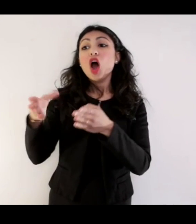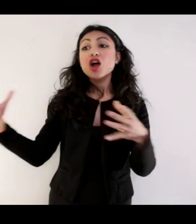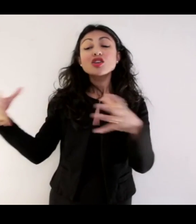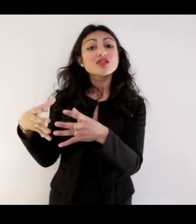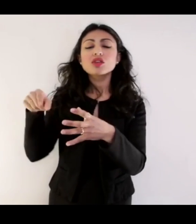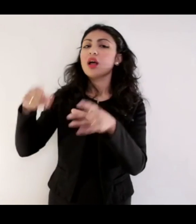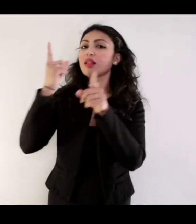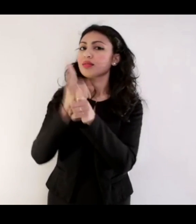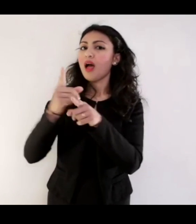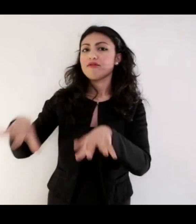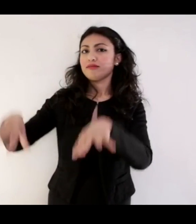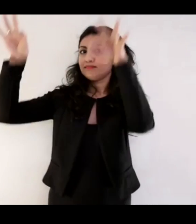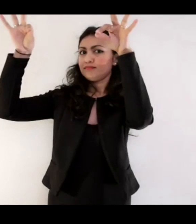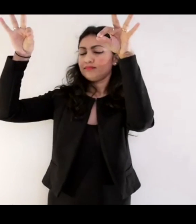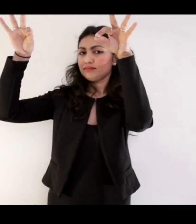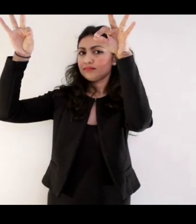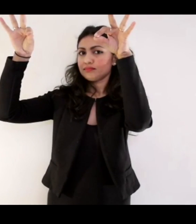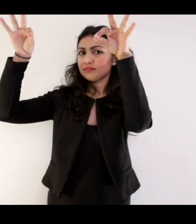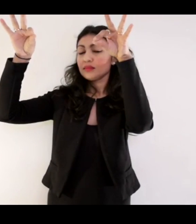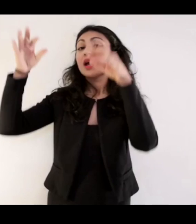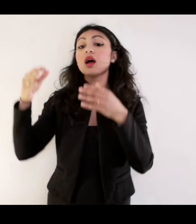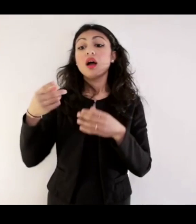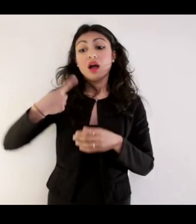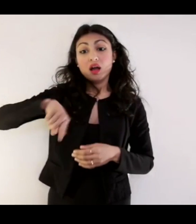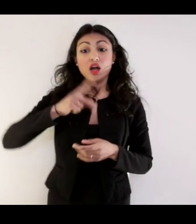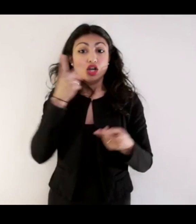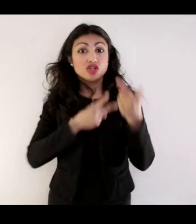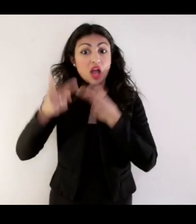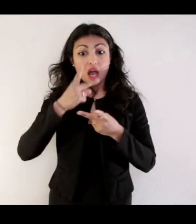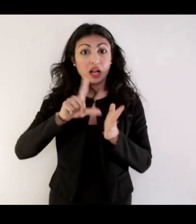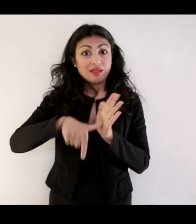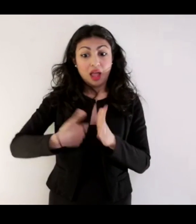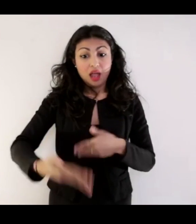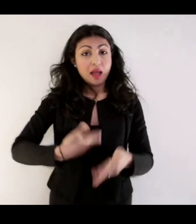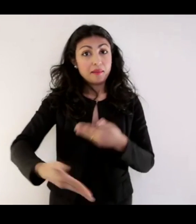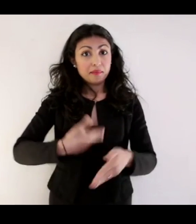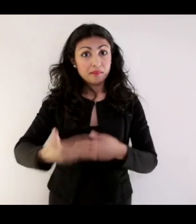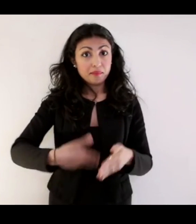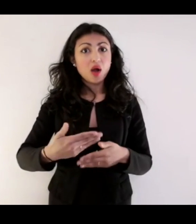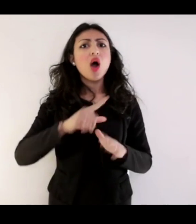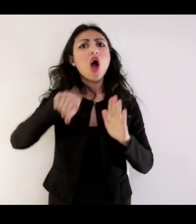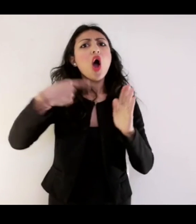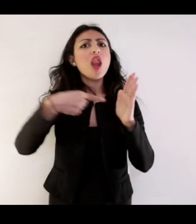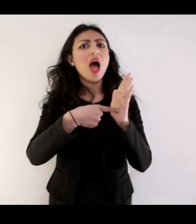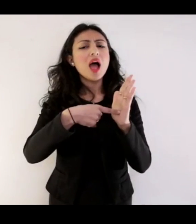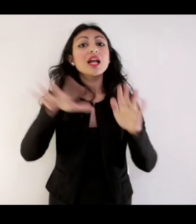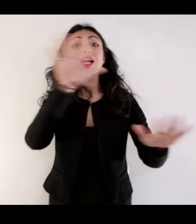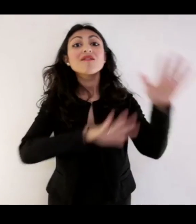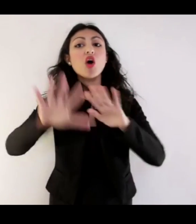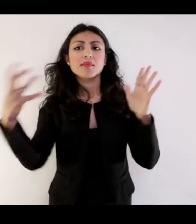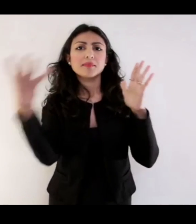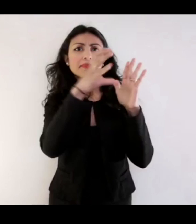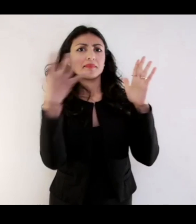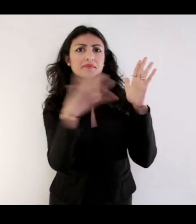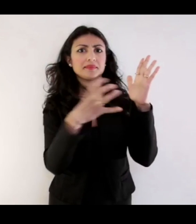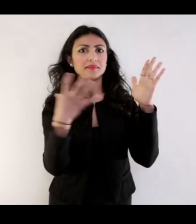va presa, quindi i corsi di accompagnamento alla nascita sono chiusi, cercheremo nel più breve tempo possibile di mettere in rete